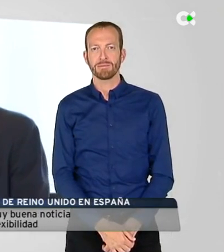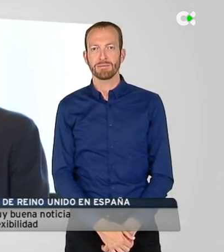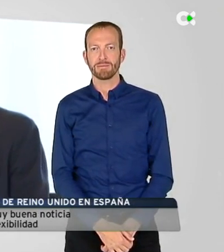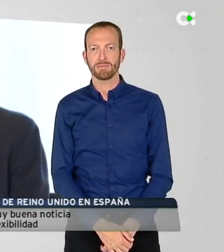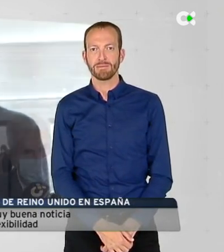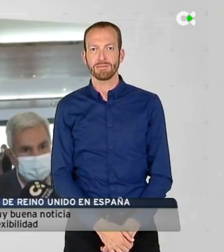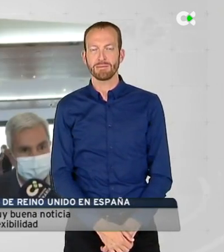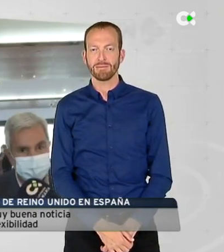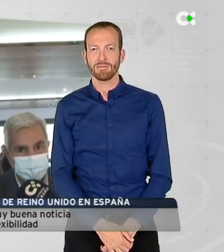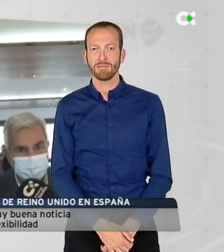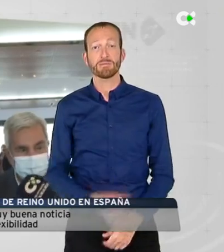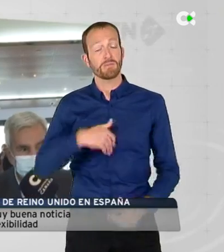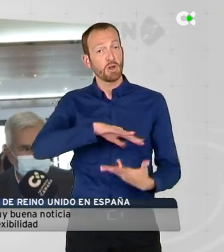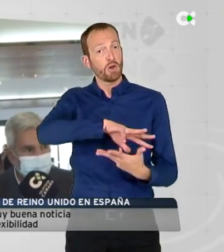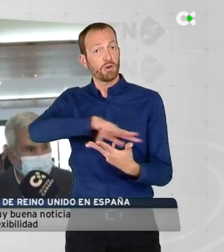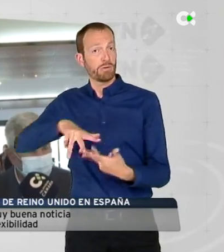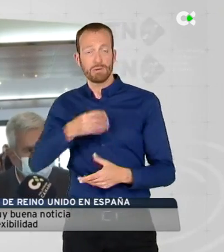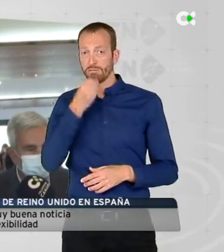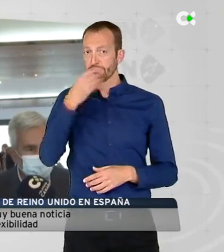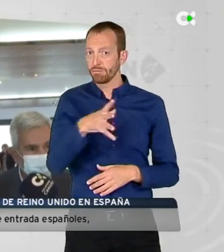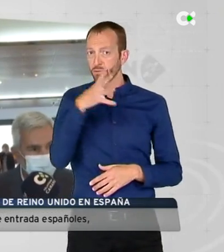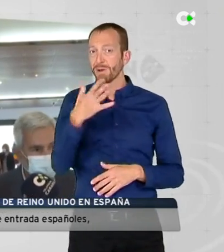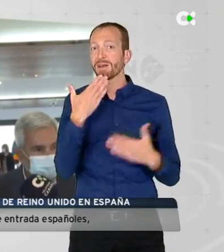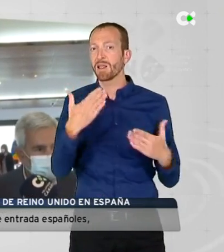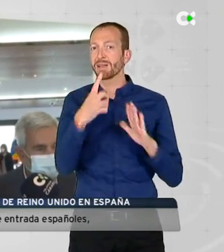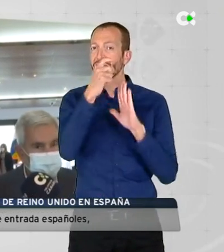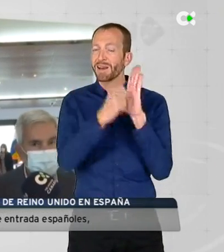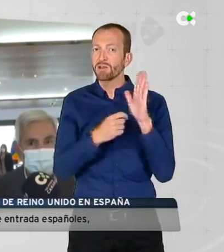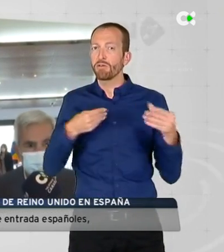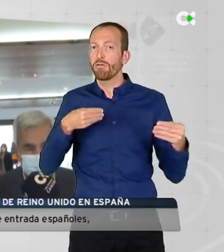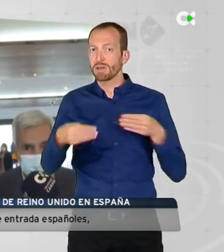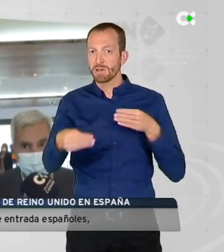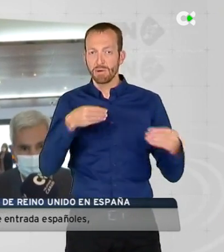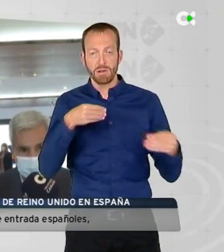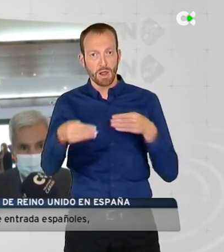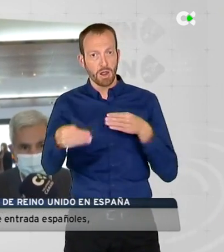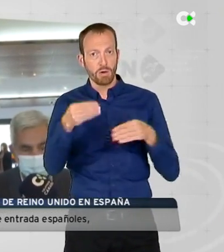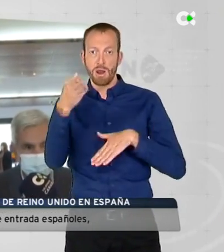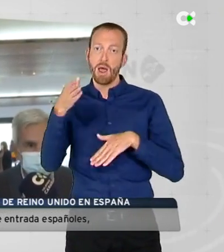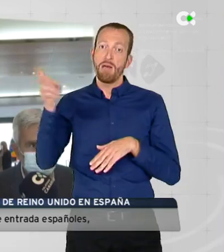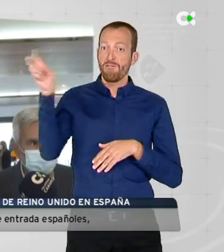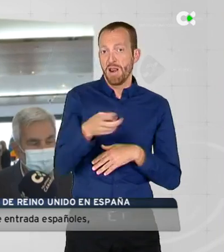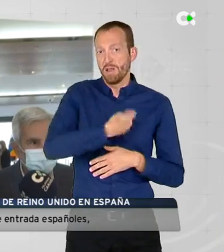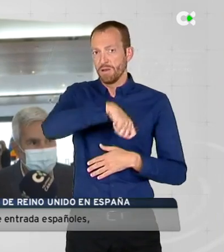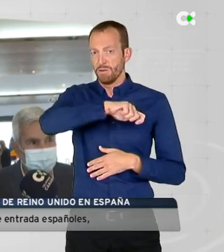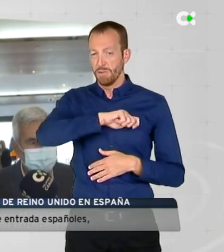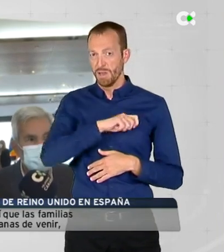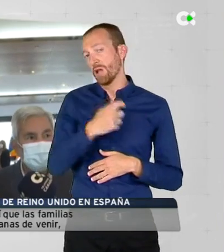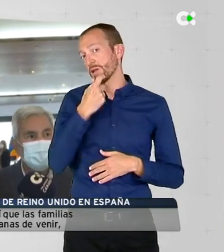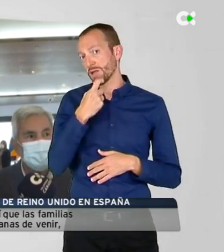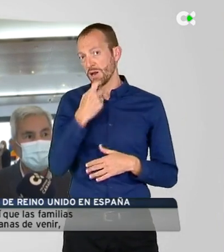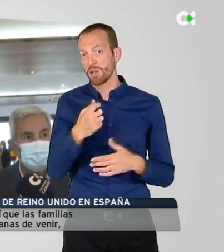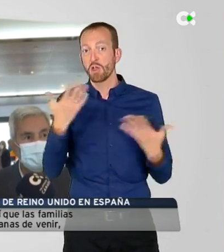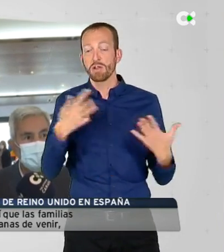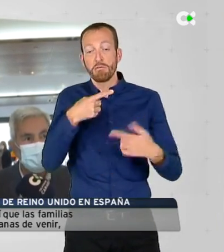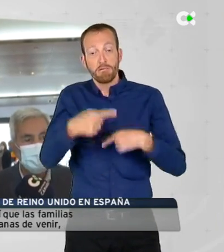Ha sido una muy buena noticia la flexibilización de los requisitos de entrada españoles permitiendo así